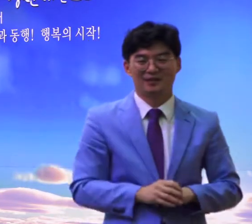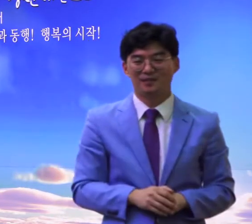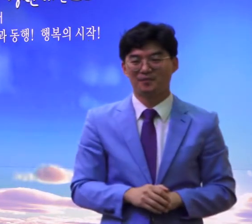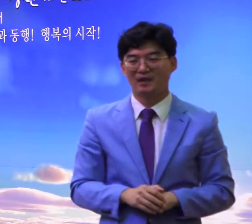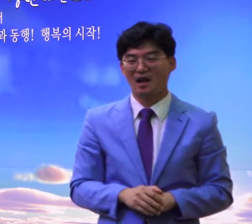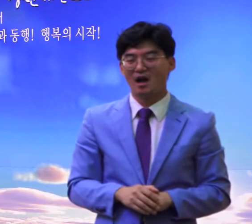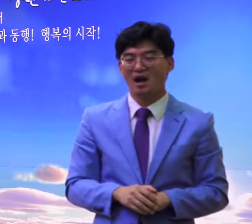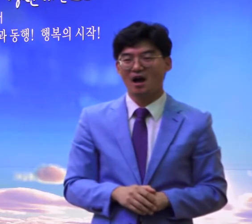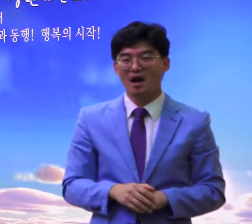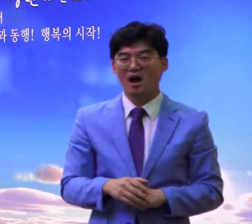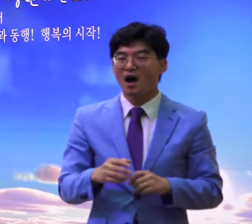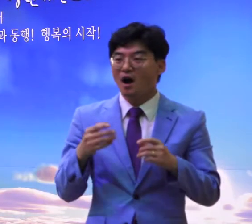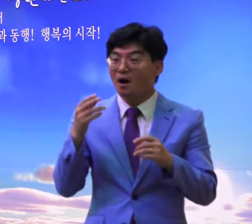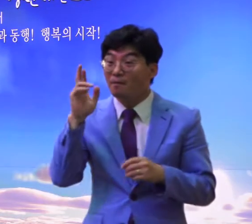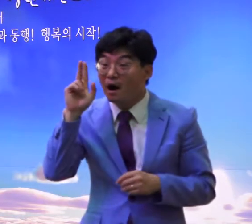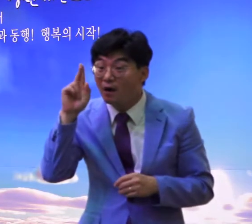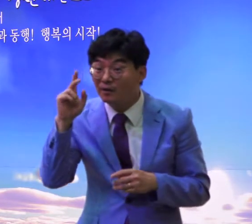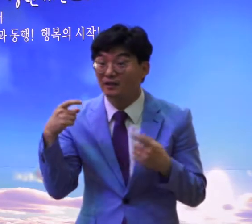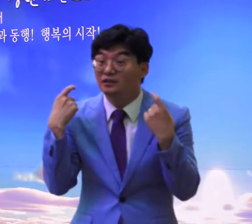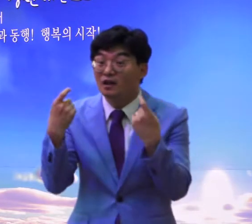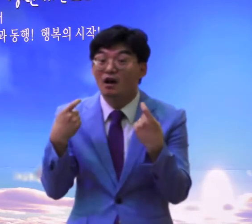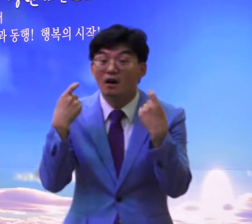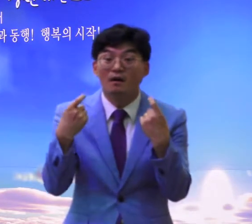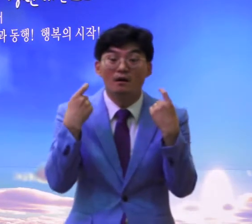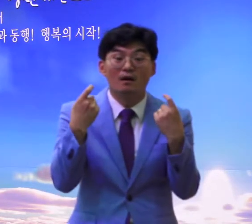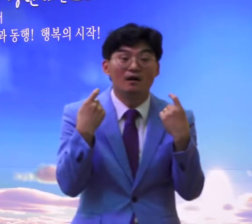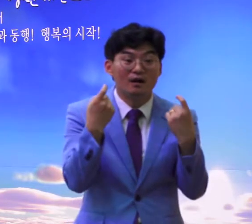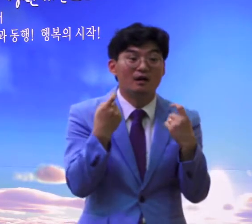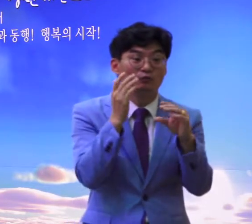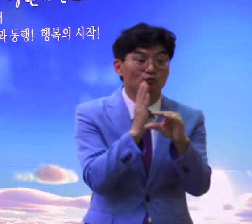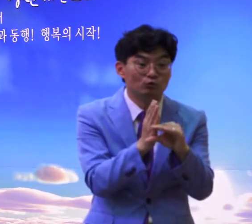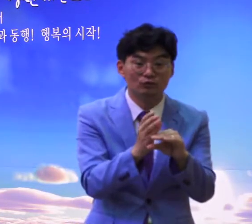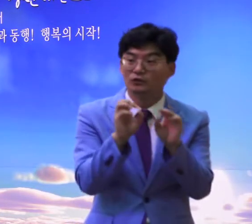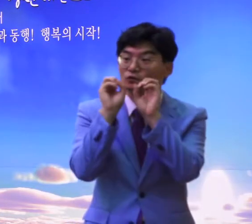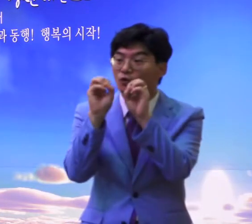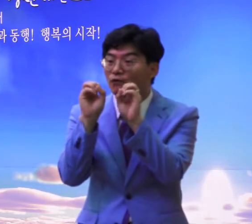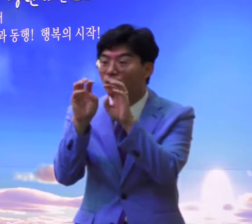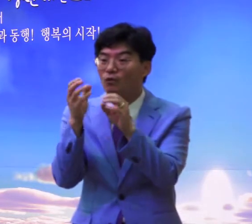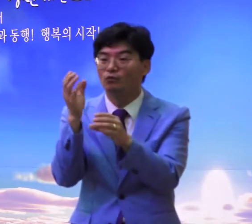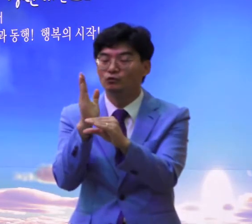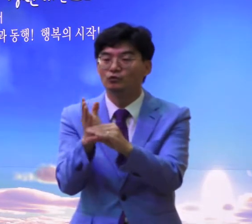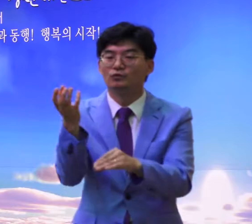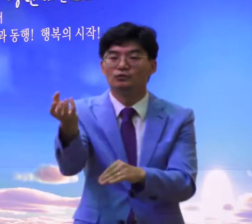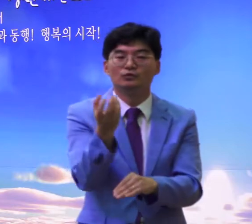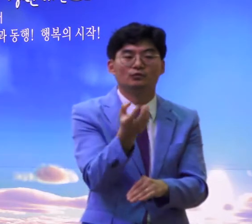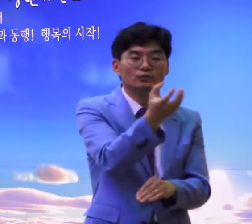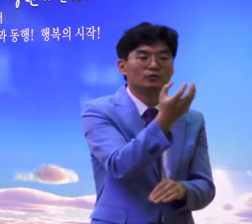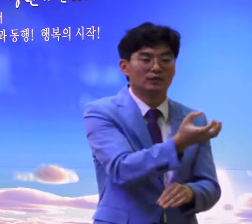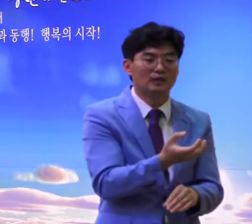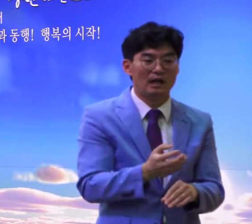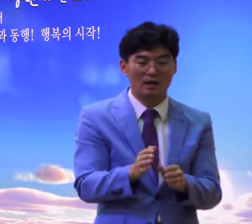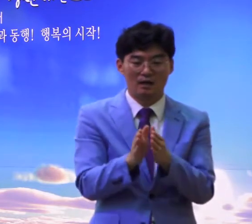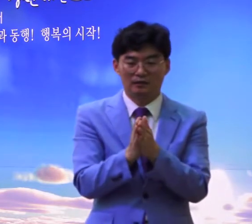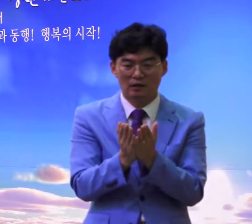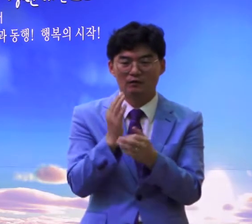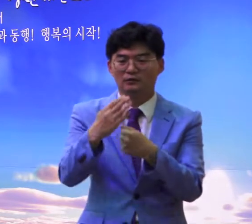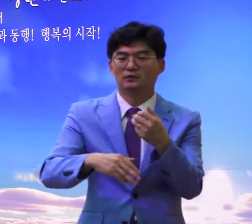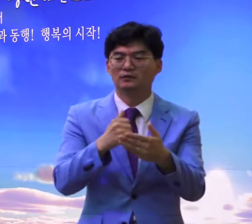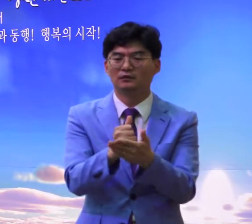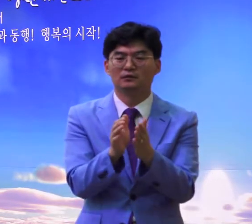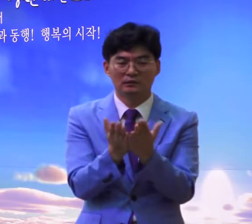바울 서신을 기록했습니다. 우리가 그 바울 서신을 성경에서 읽으면서 많은 부분 은혜 받고 하나님의 뜻을 깨닫고 도전받습니다.